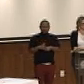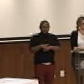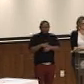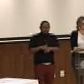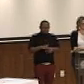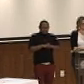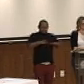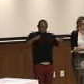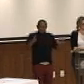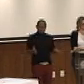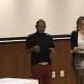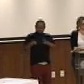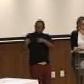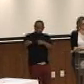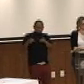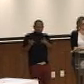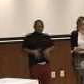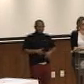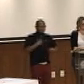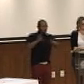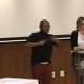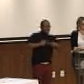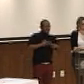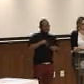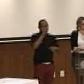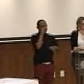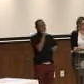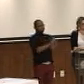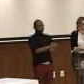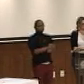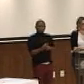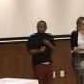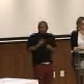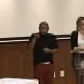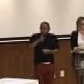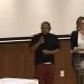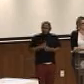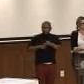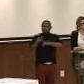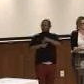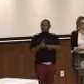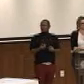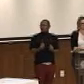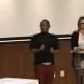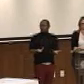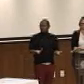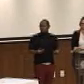mesa de diálogo com os servidores. Como é que o senhor pretende mediar conflitos nesses próximos 4 anos?